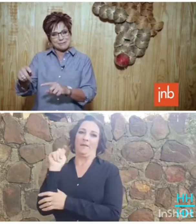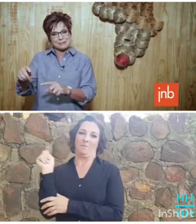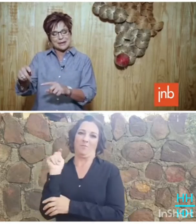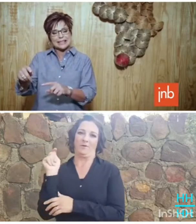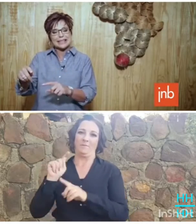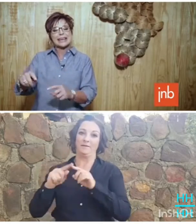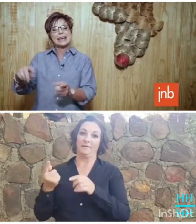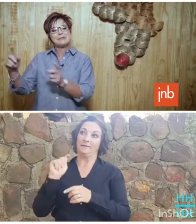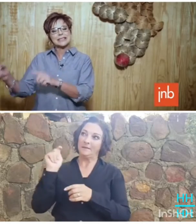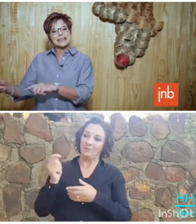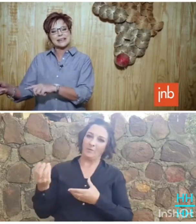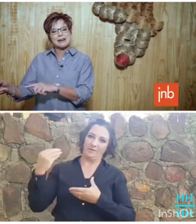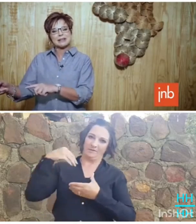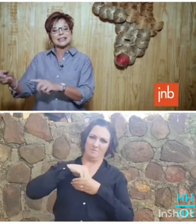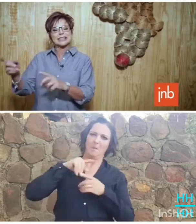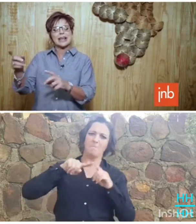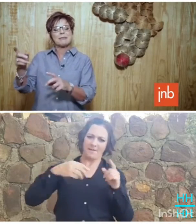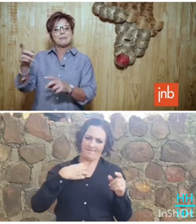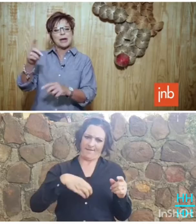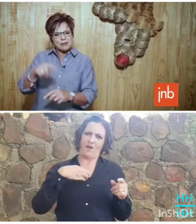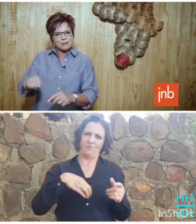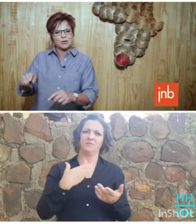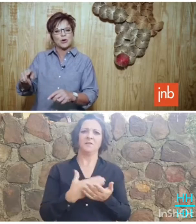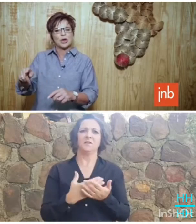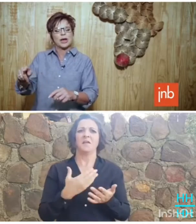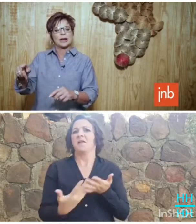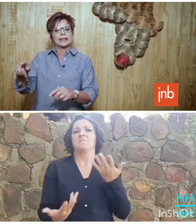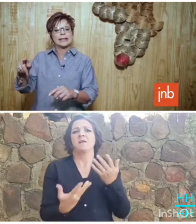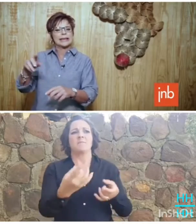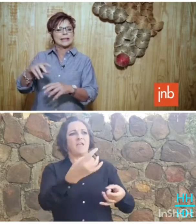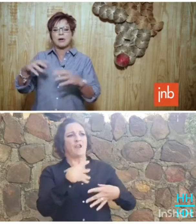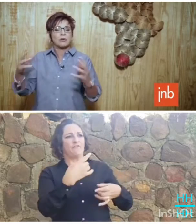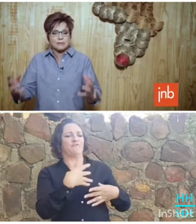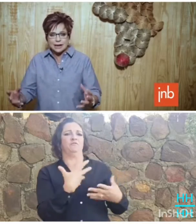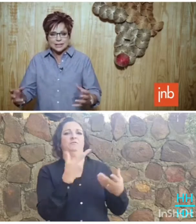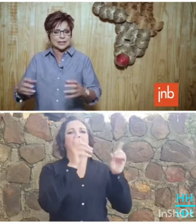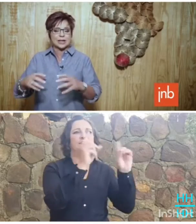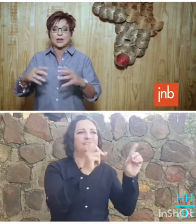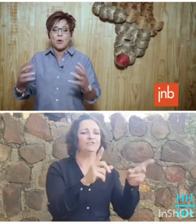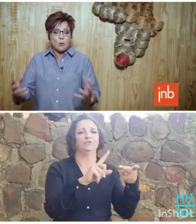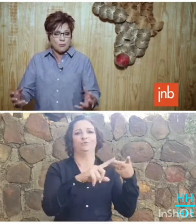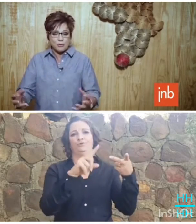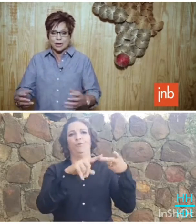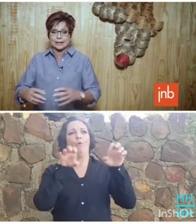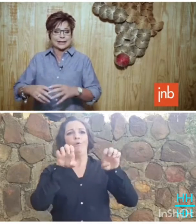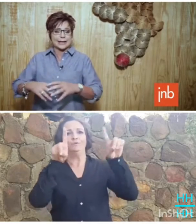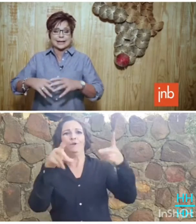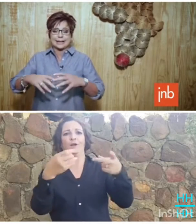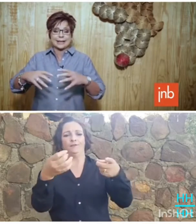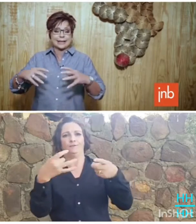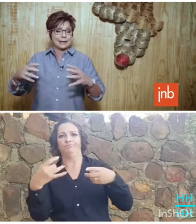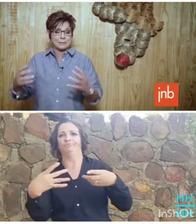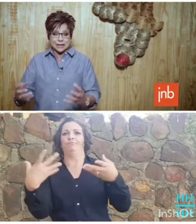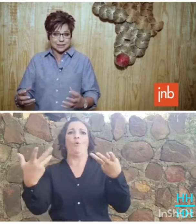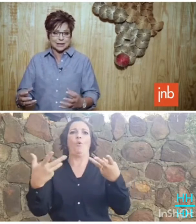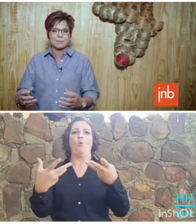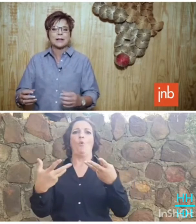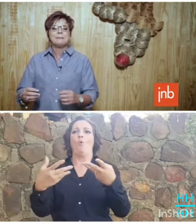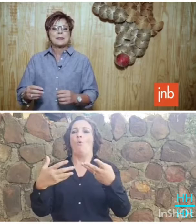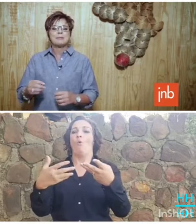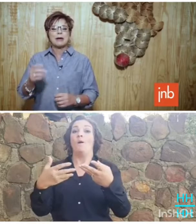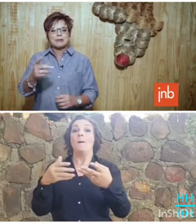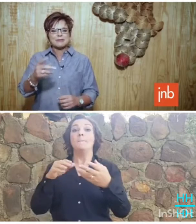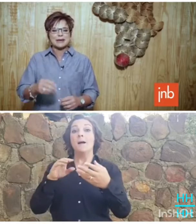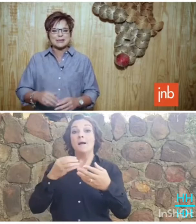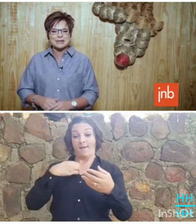van die temperament en die mense karakter is beinvloed door jou onderwijs dus door jou opvoeding door die gemeenskap.